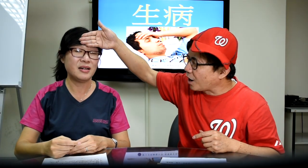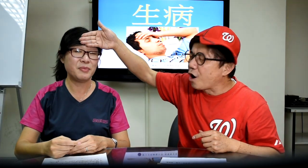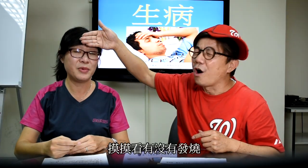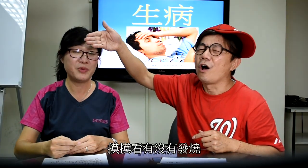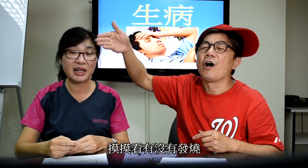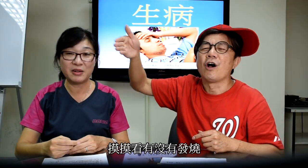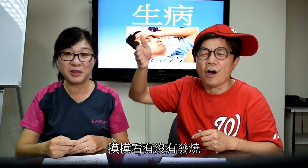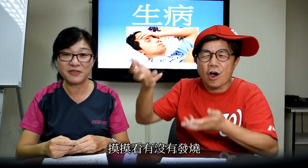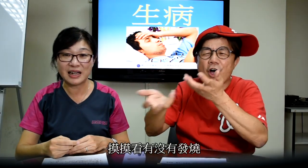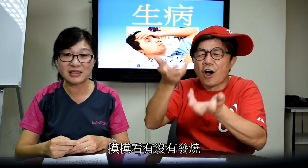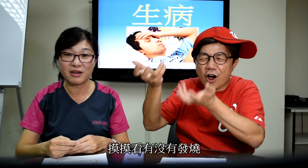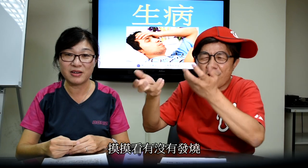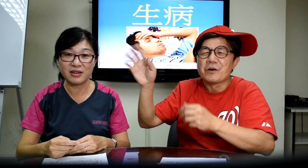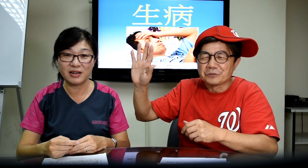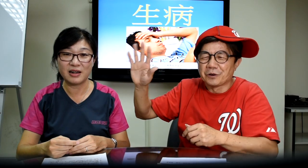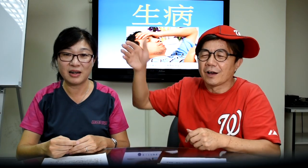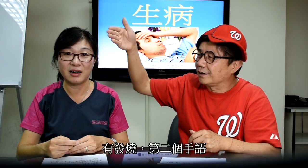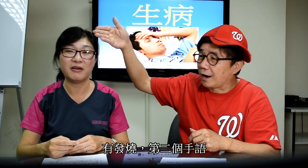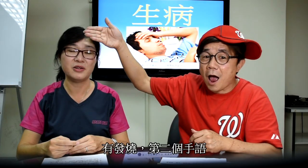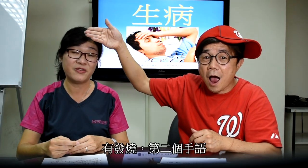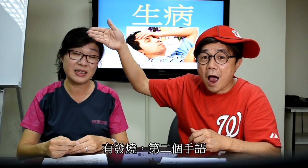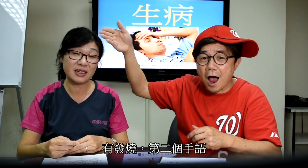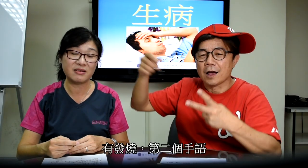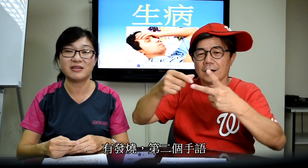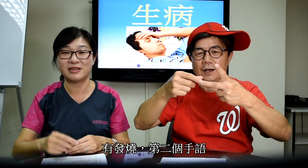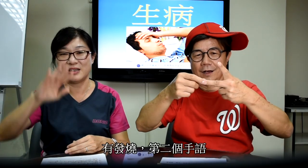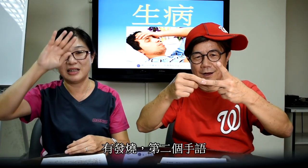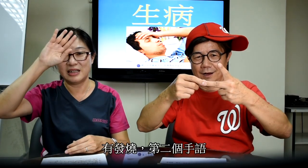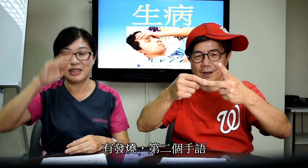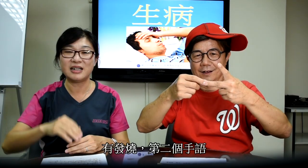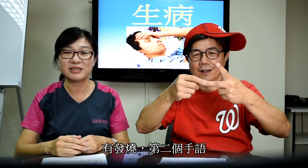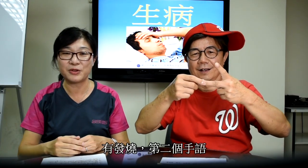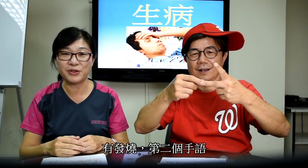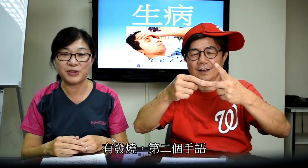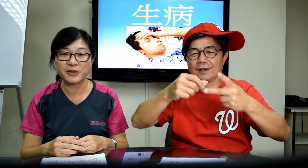摸摸看有没有发烧，有发烧。第二个手语。